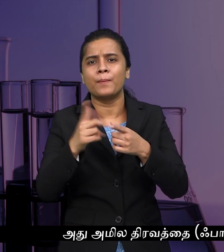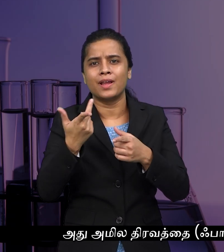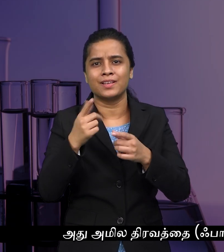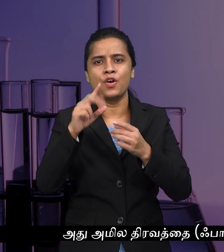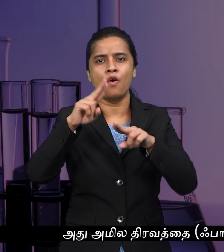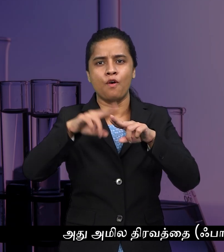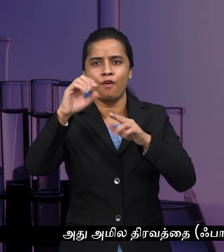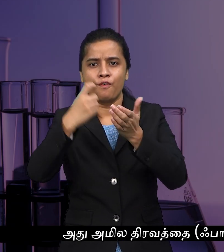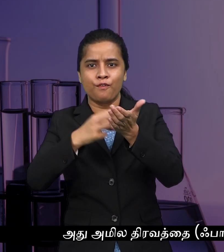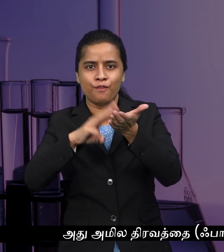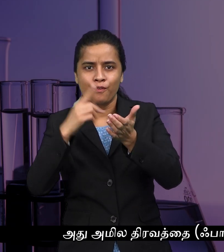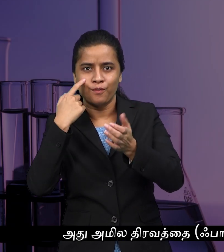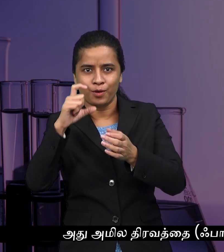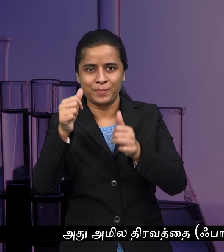தோலில் செலுத்துகிறது.